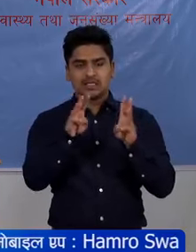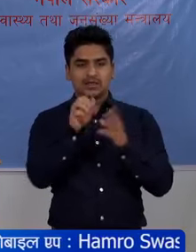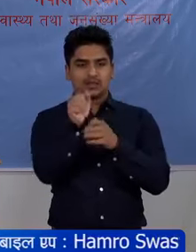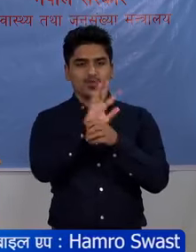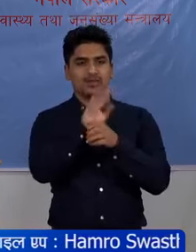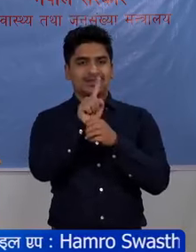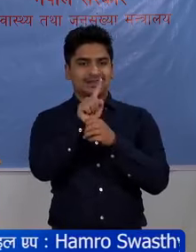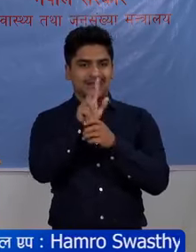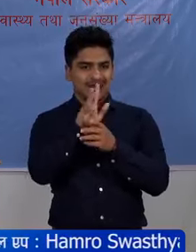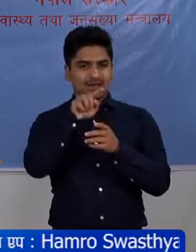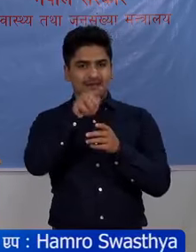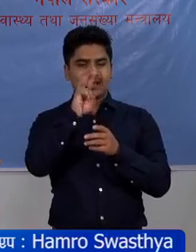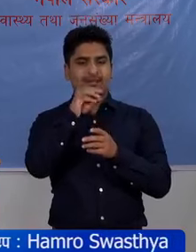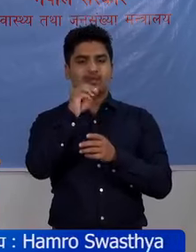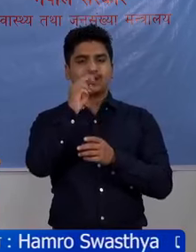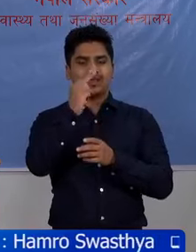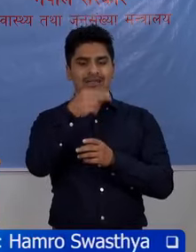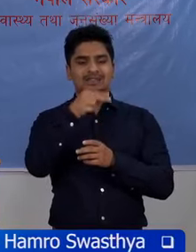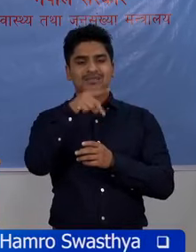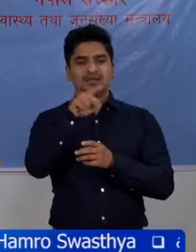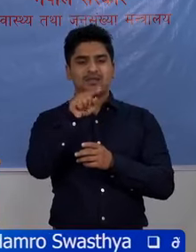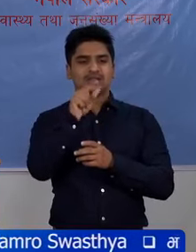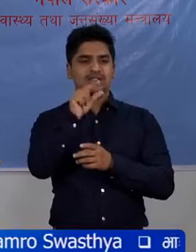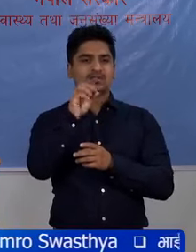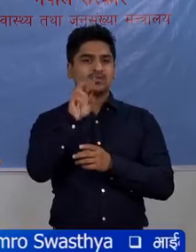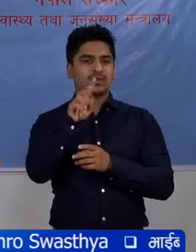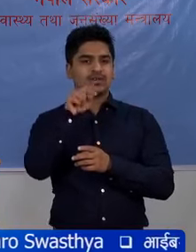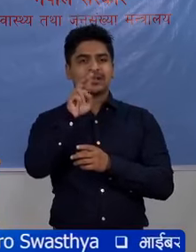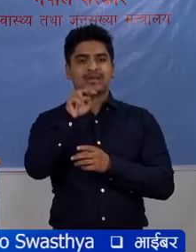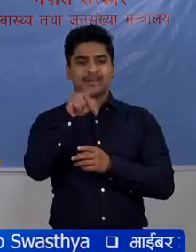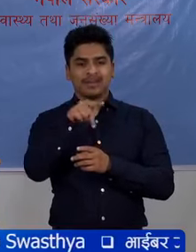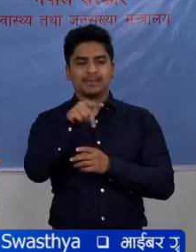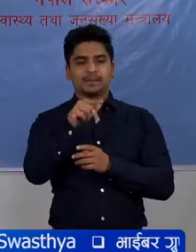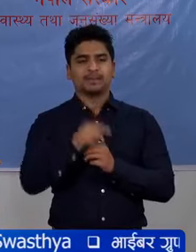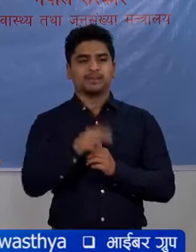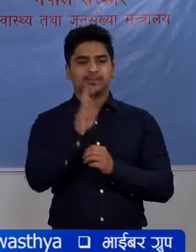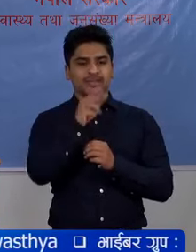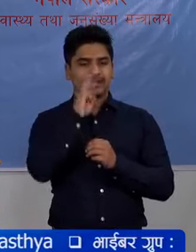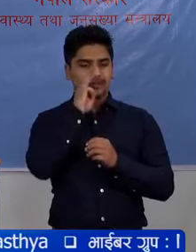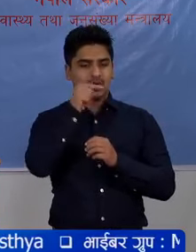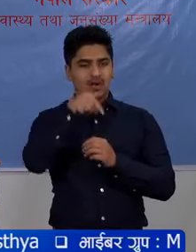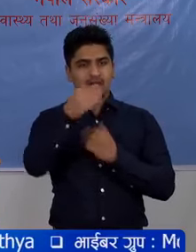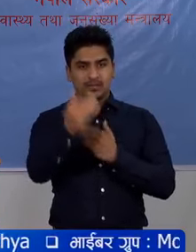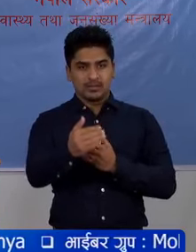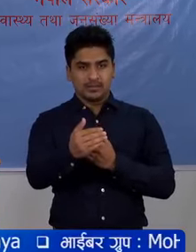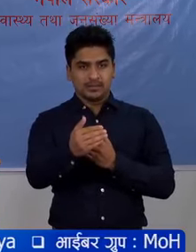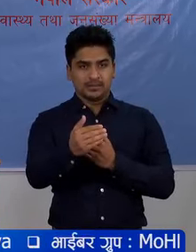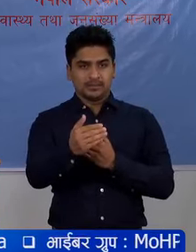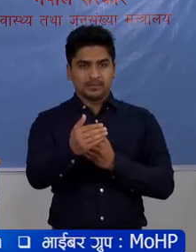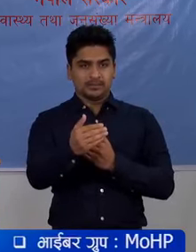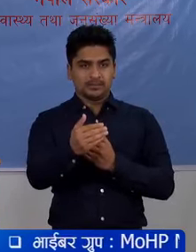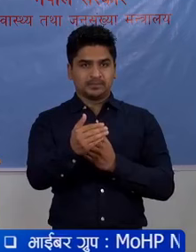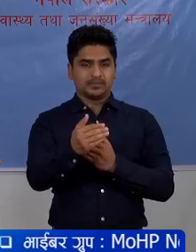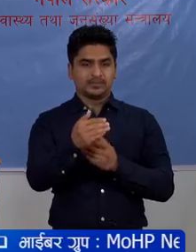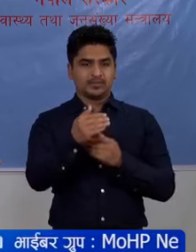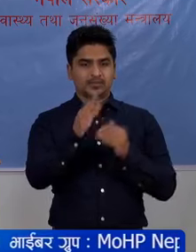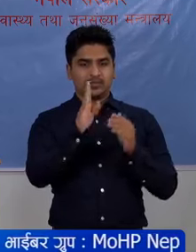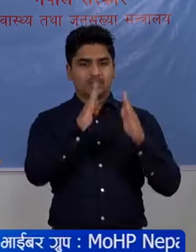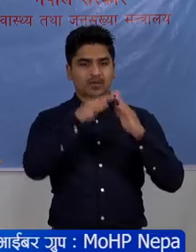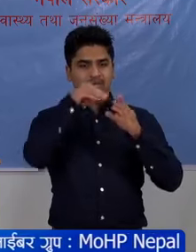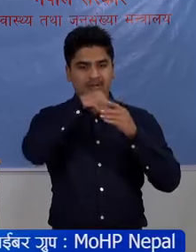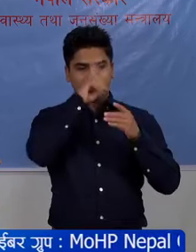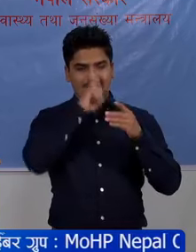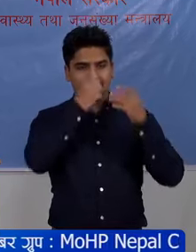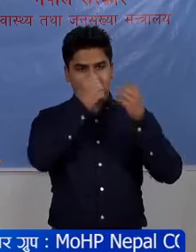-19.mohp.gov.np नामको त्यस्मा आलसम्म क्वारेंटाइन मा